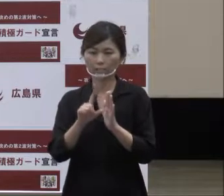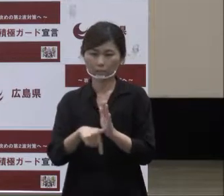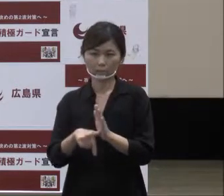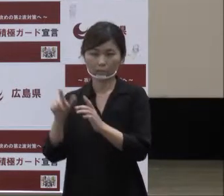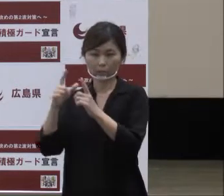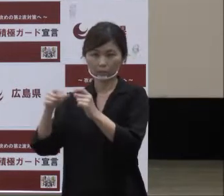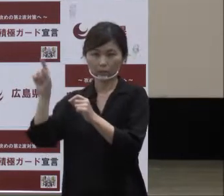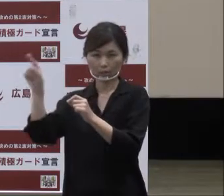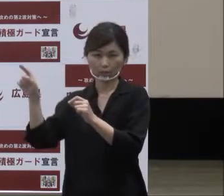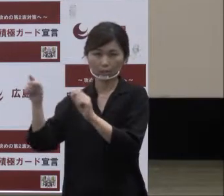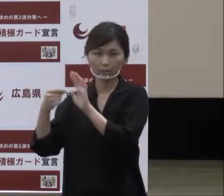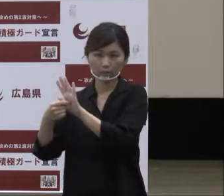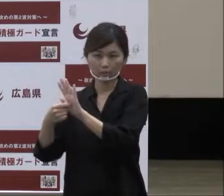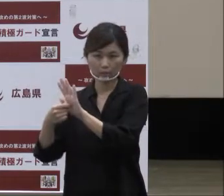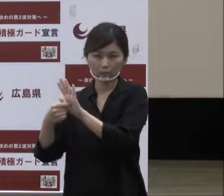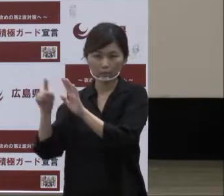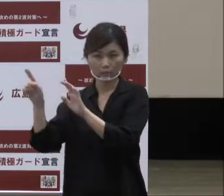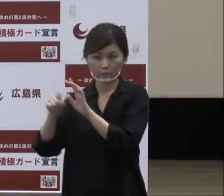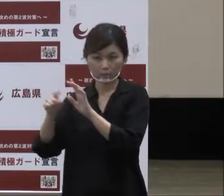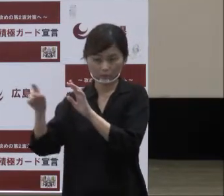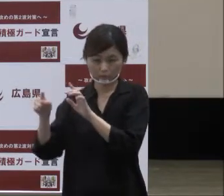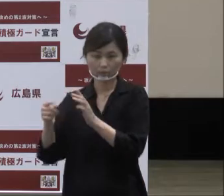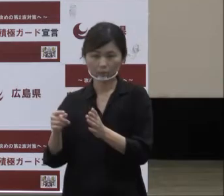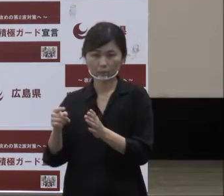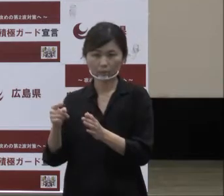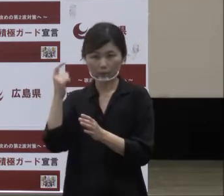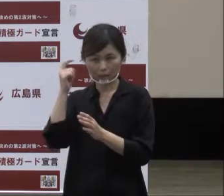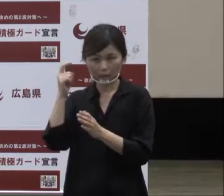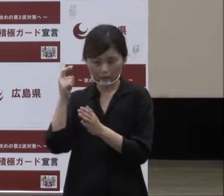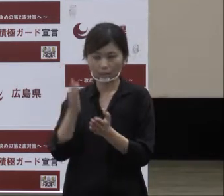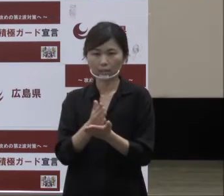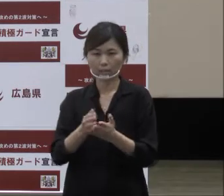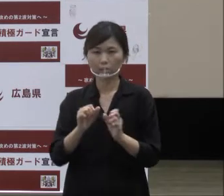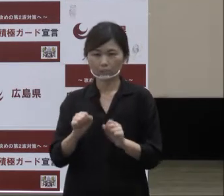かの地図を考えて当時判断という理解です。 そうです。